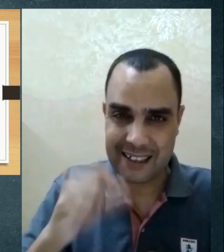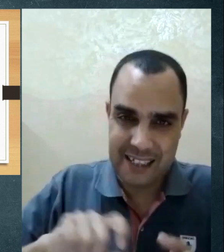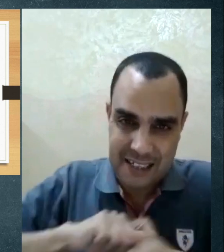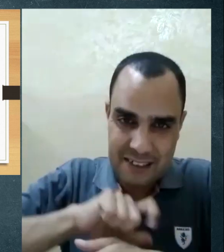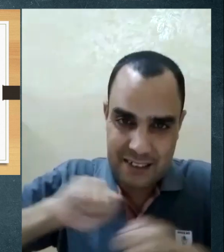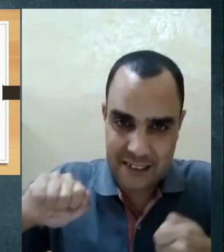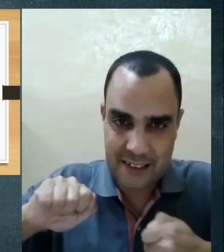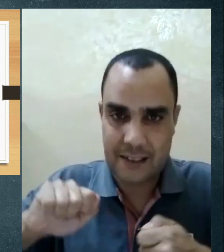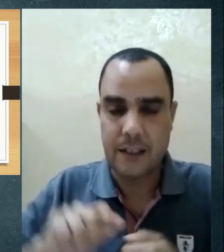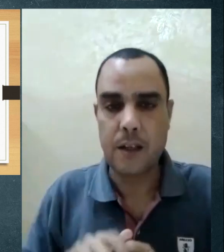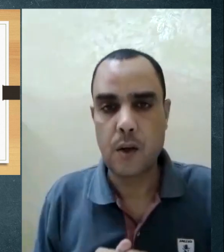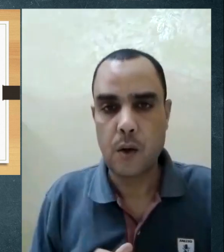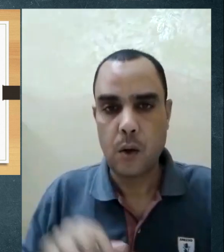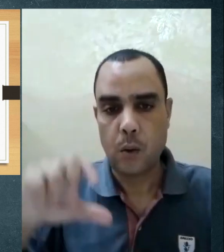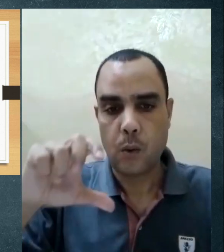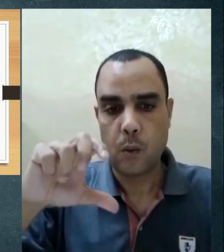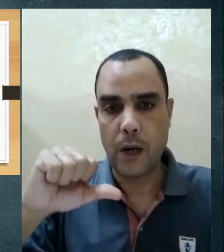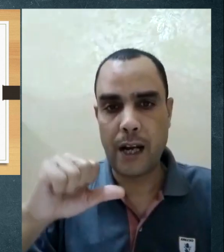التعقيد